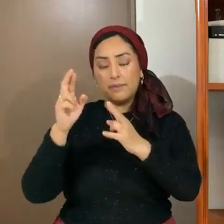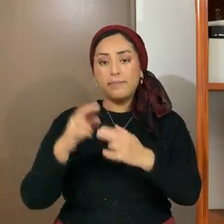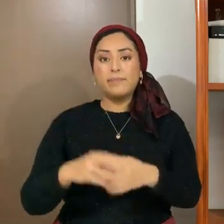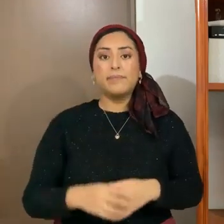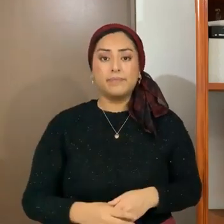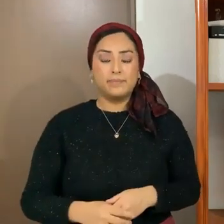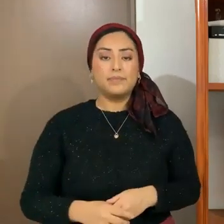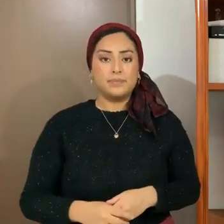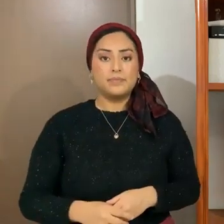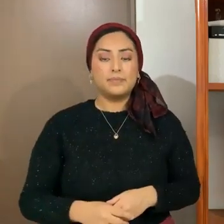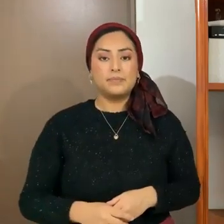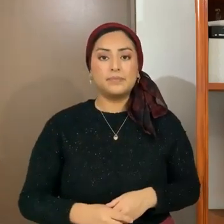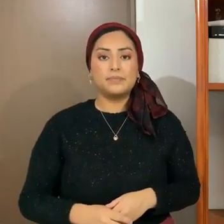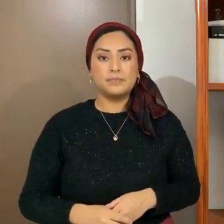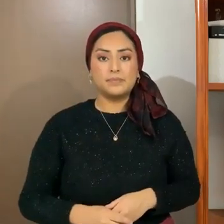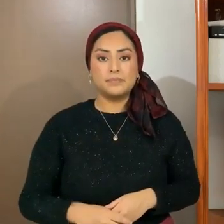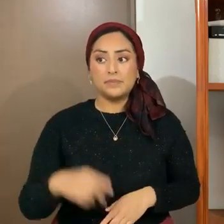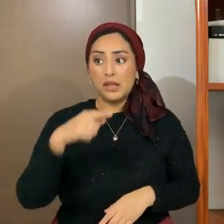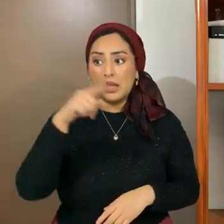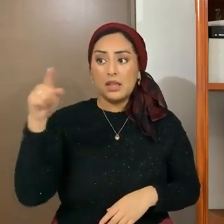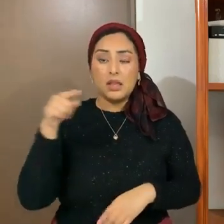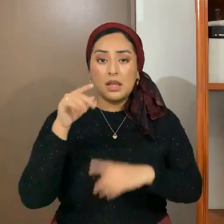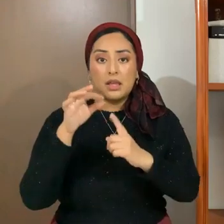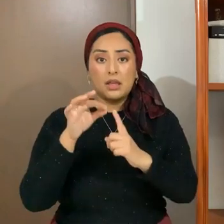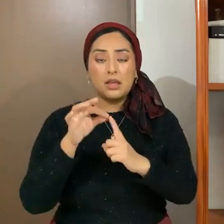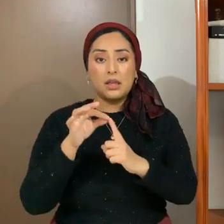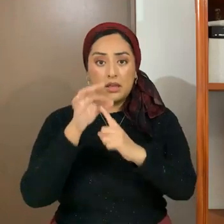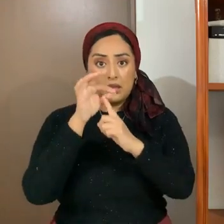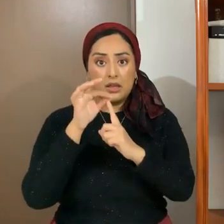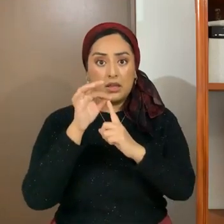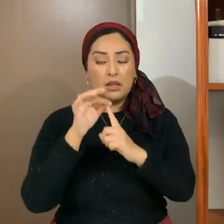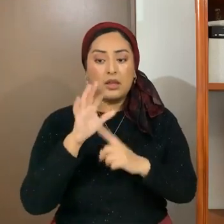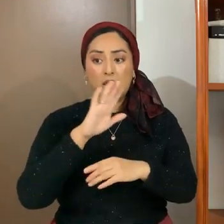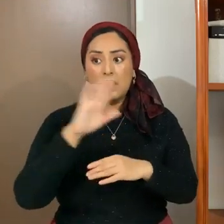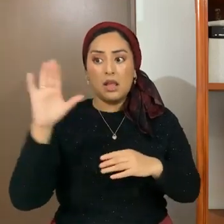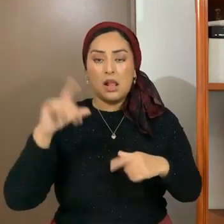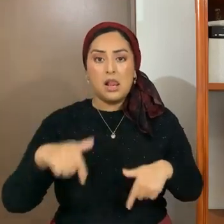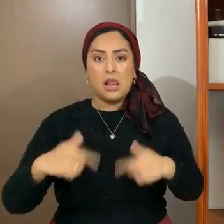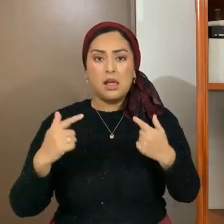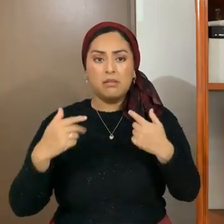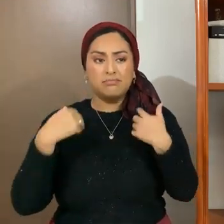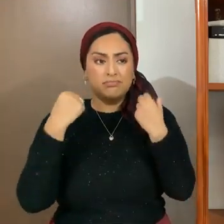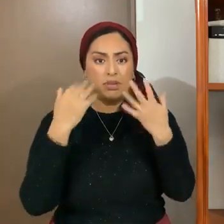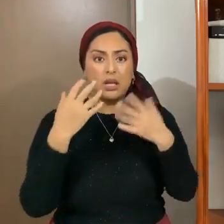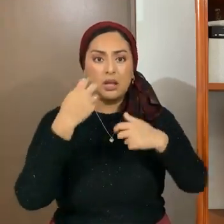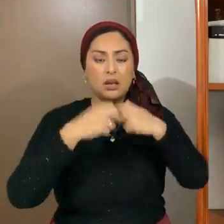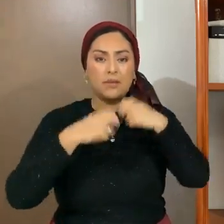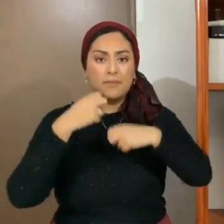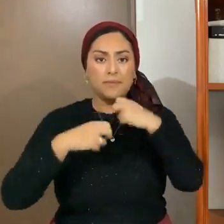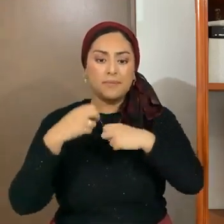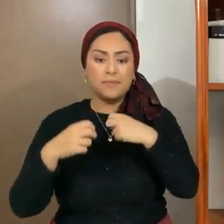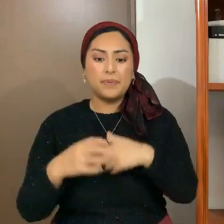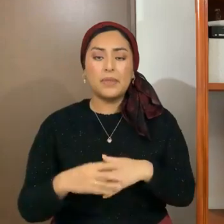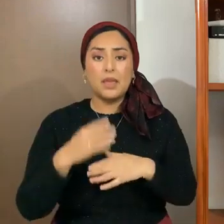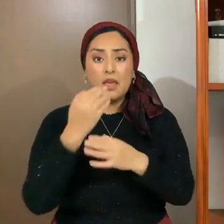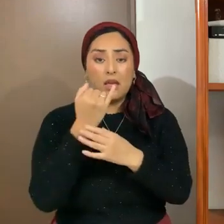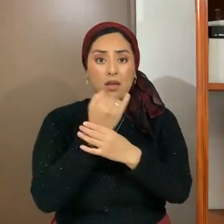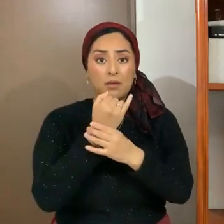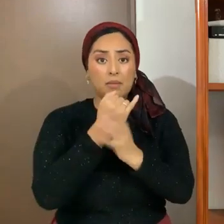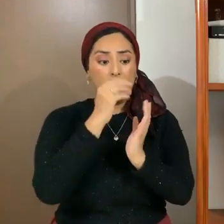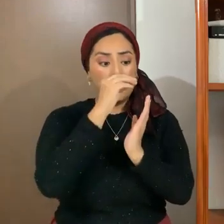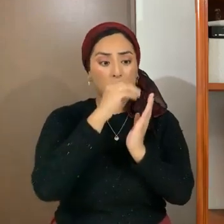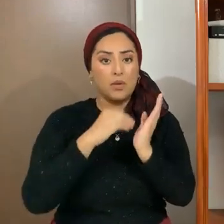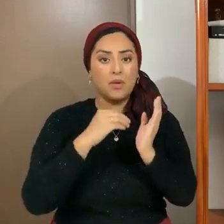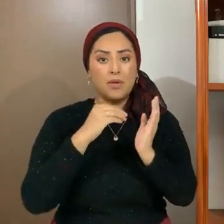motes. Simplemente ellos fueron llamados en las condiciones que ellos vivieron, pasaron muchas cosas, y aunque Jeremías